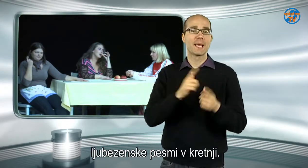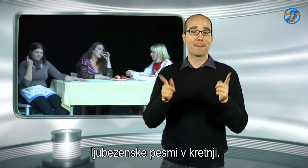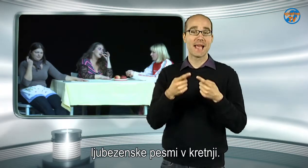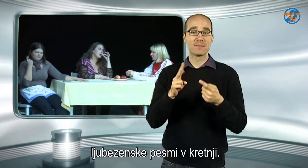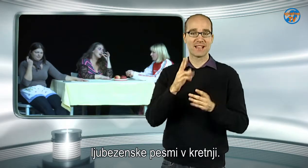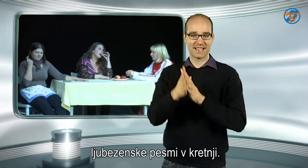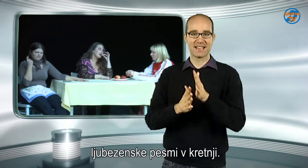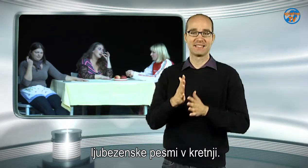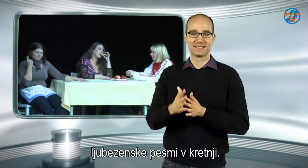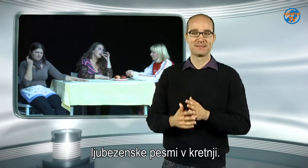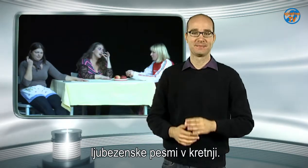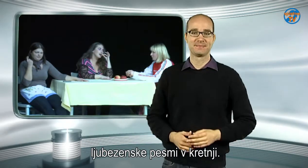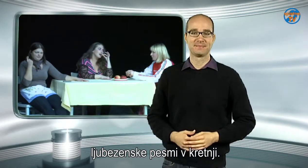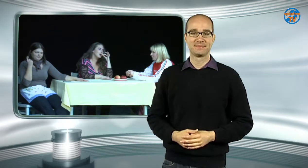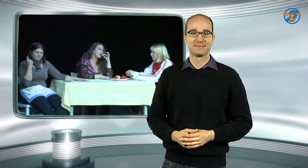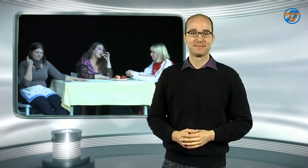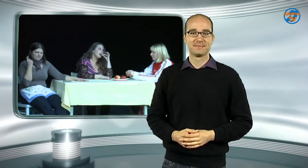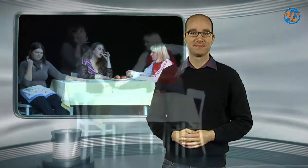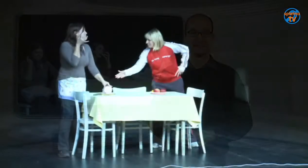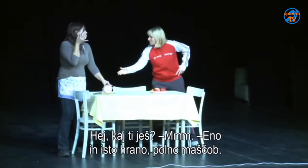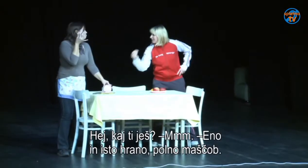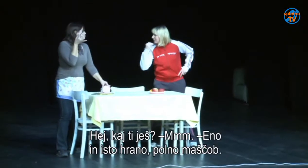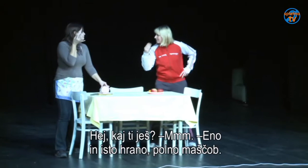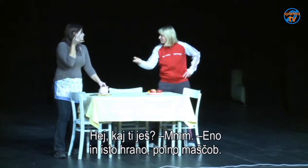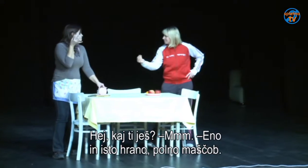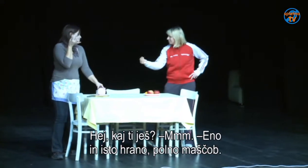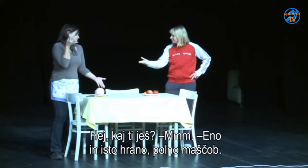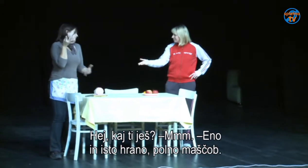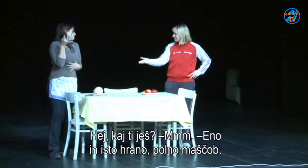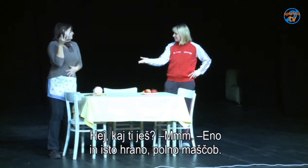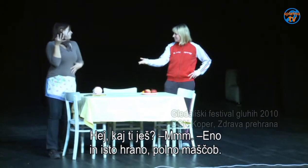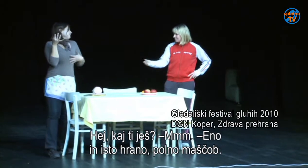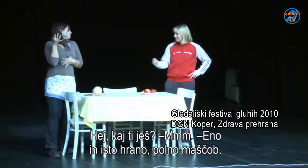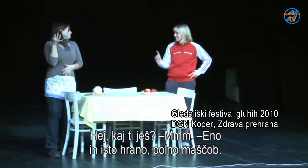Kretnji. Hej, kaj pa ti ješ?